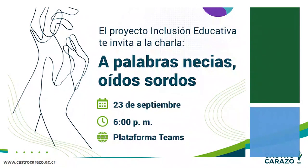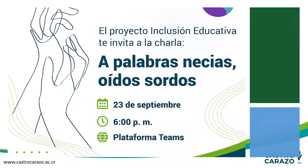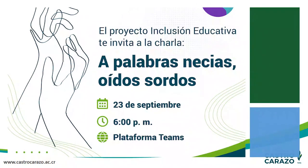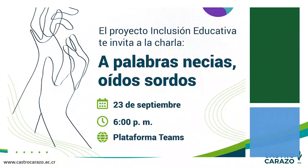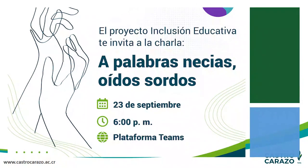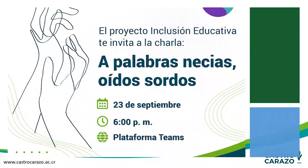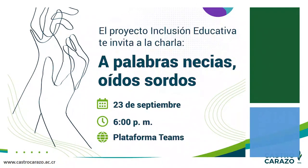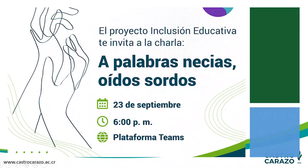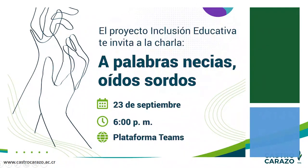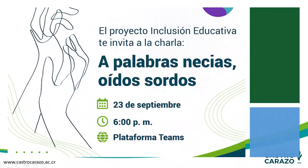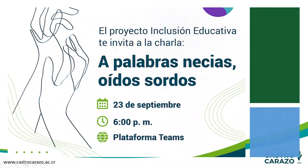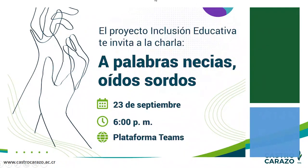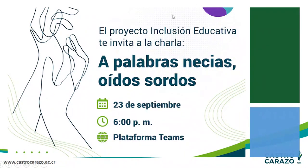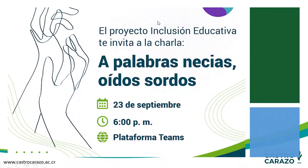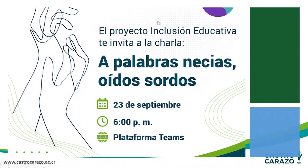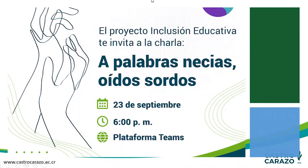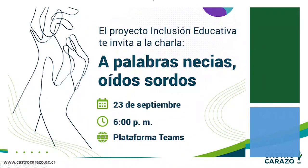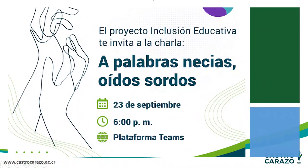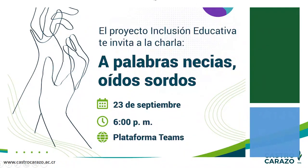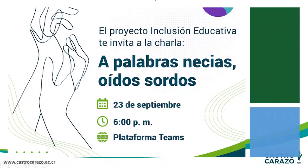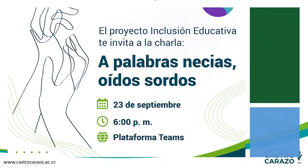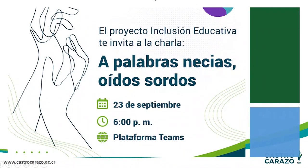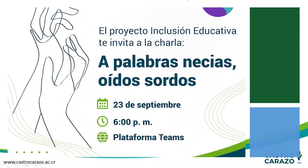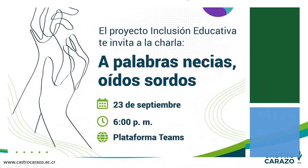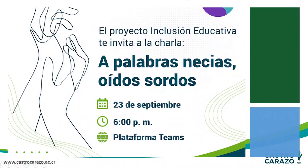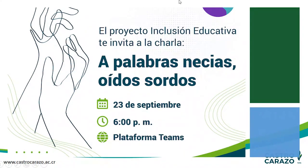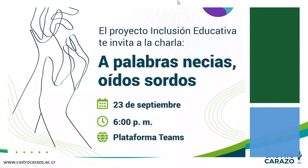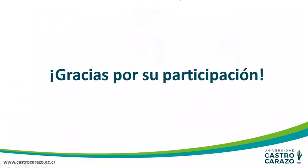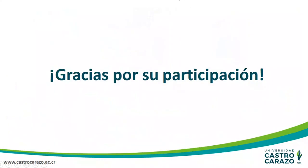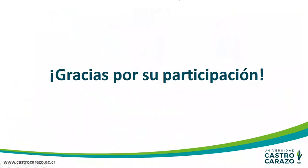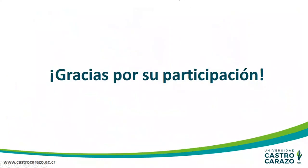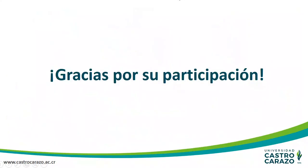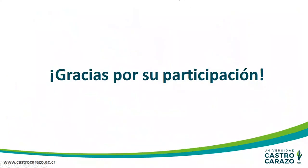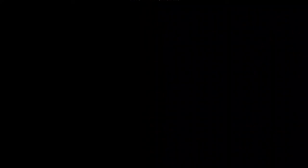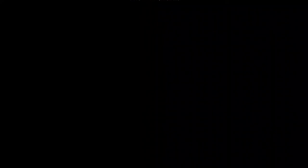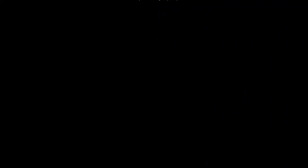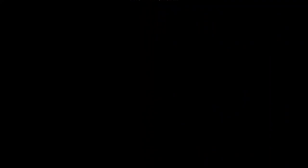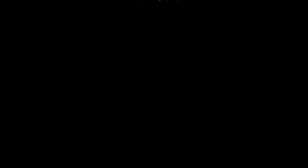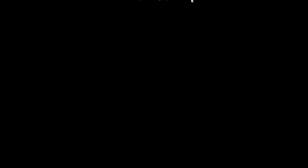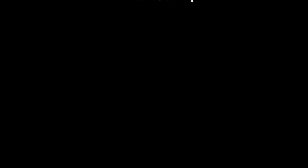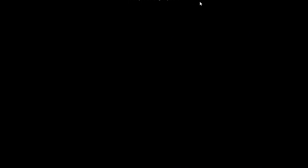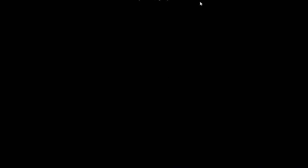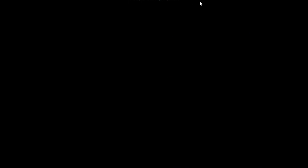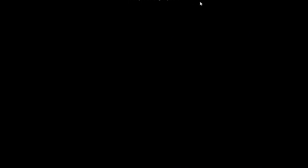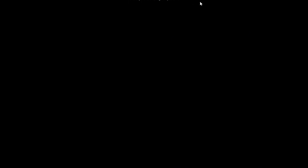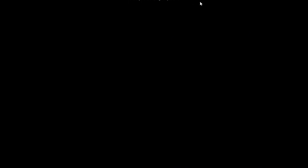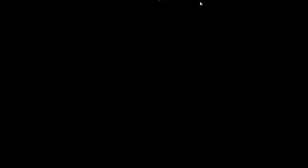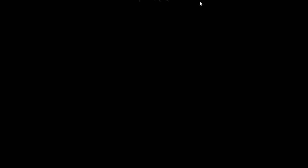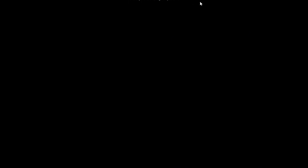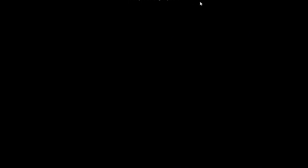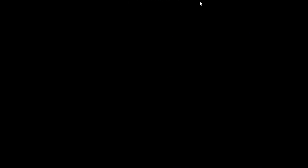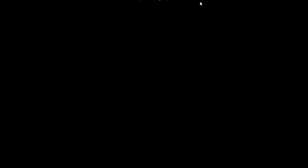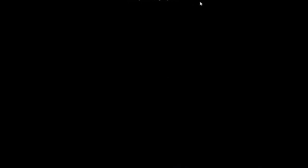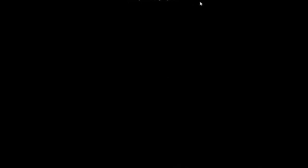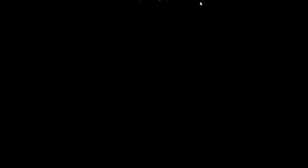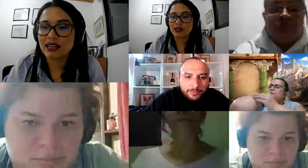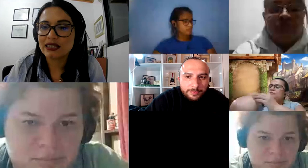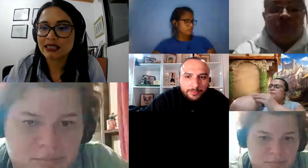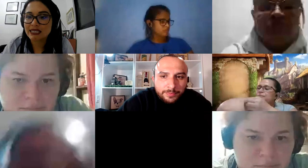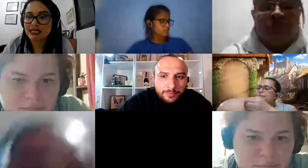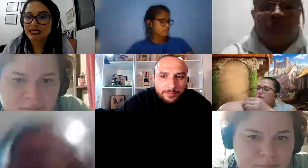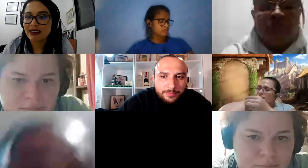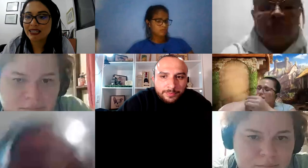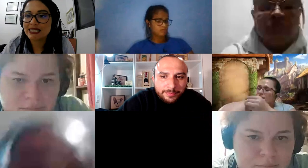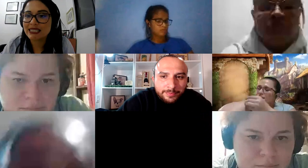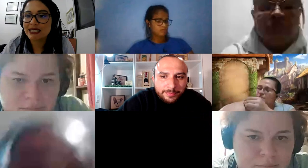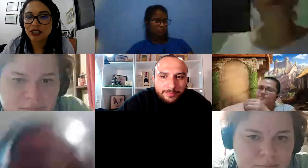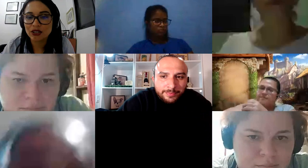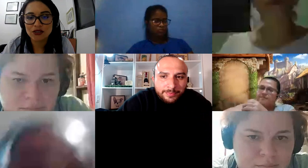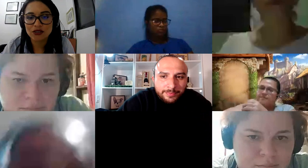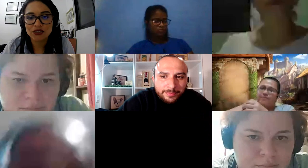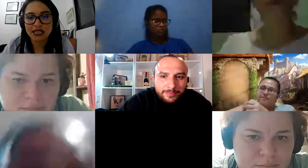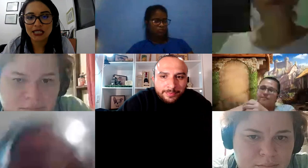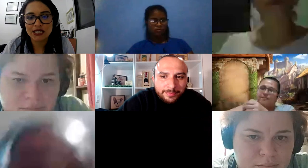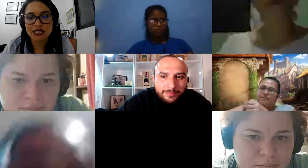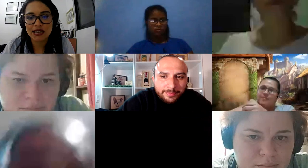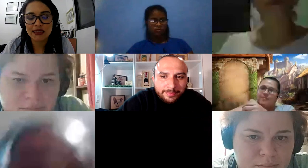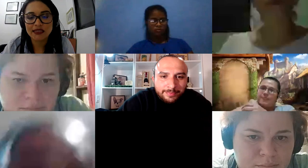las preguntas o alguna otra pregunta de las personas que estaban escribiéndonos en el chat.